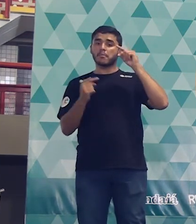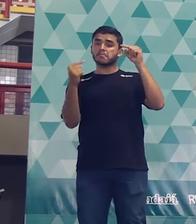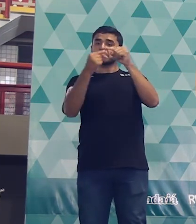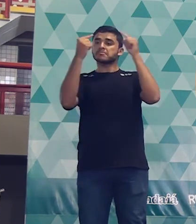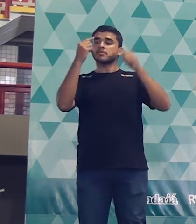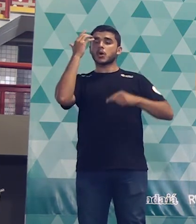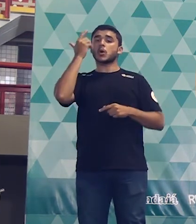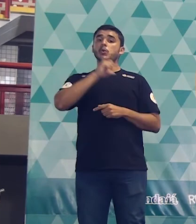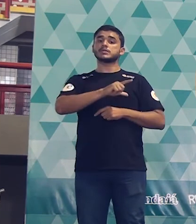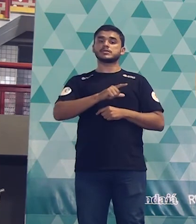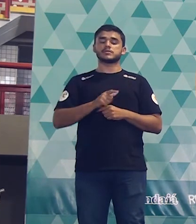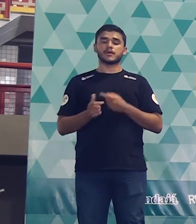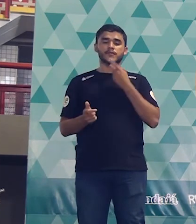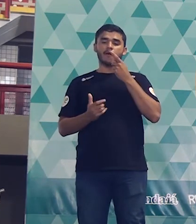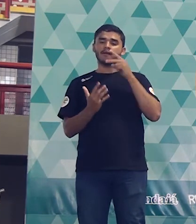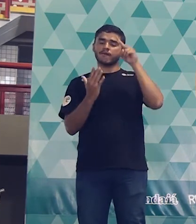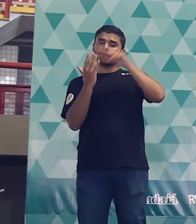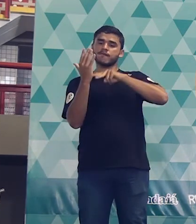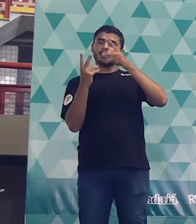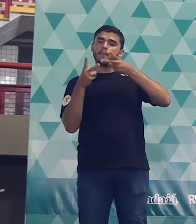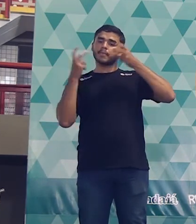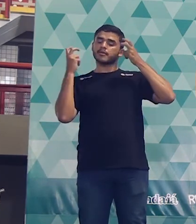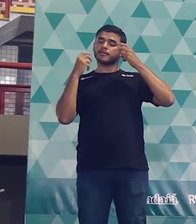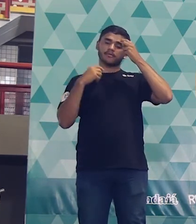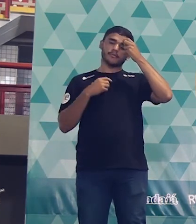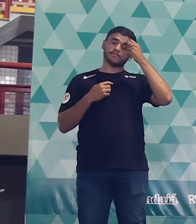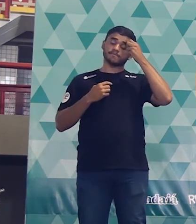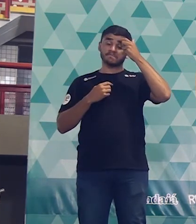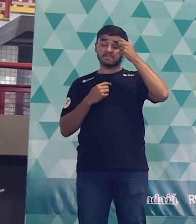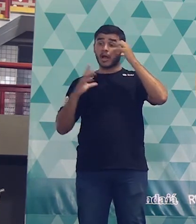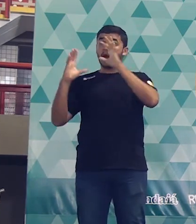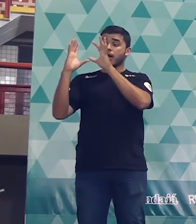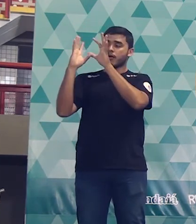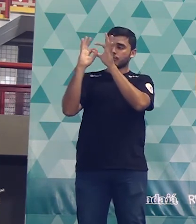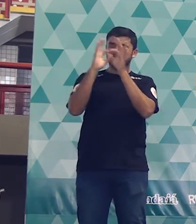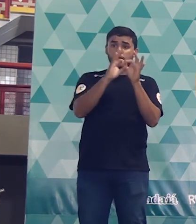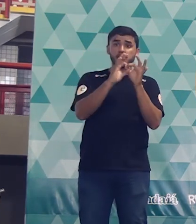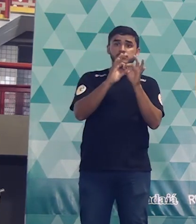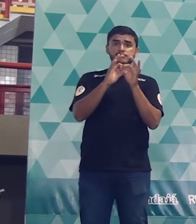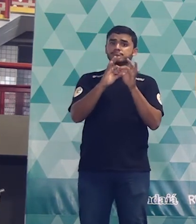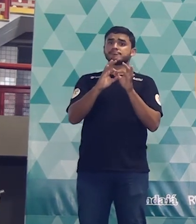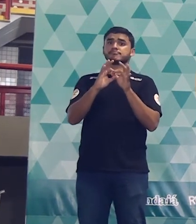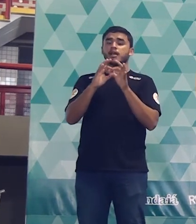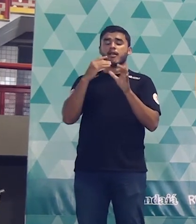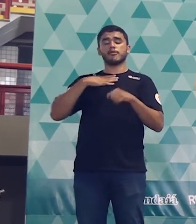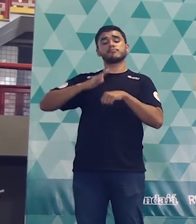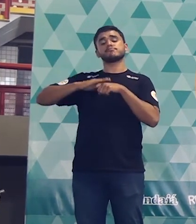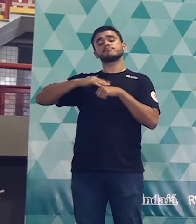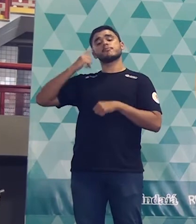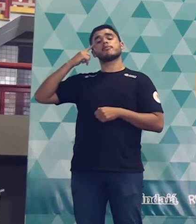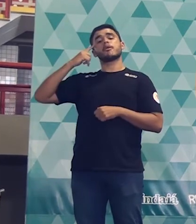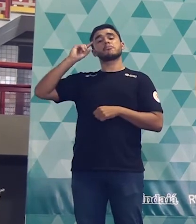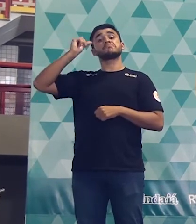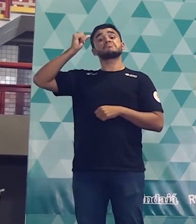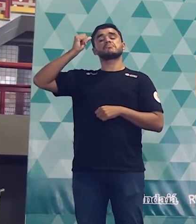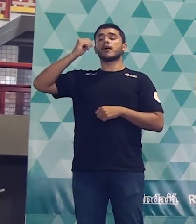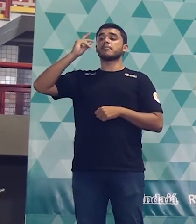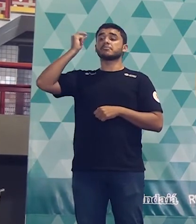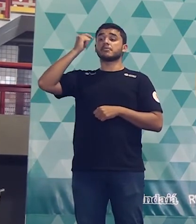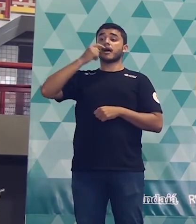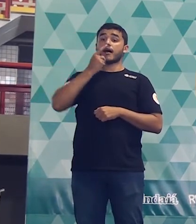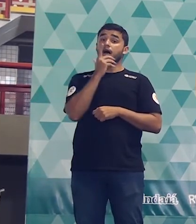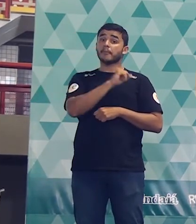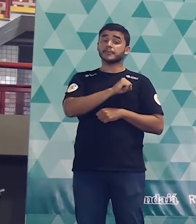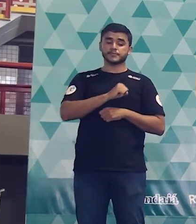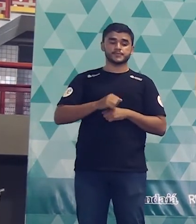você compreender o sentido mais profundo do texto. Para isso, eu vou precisar me concentrar um pouquinho